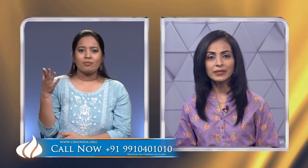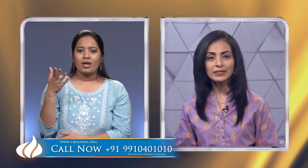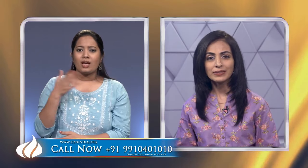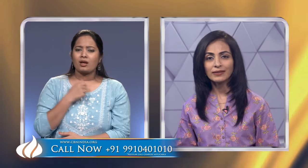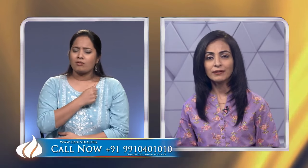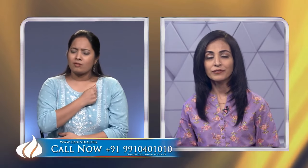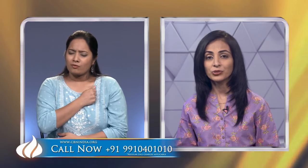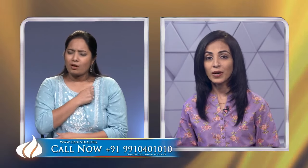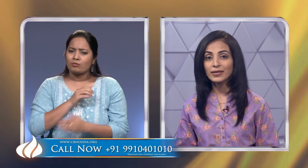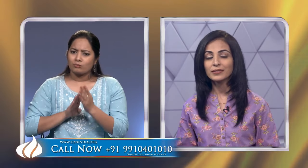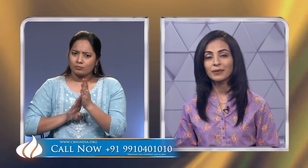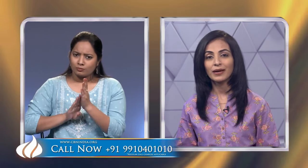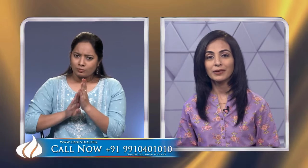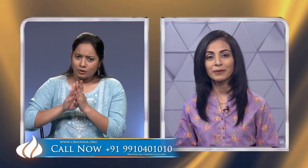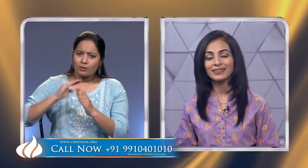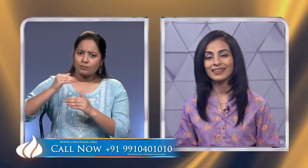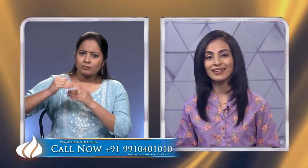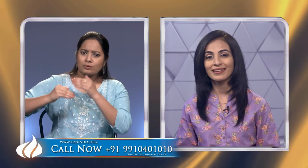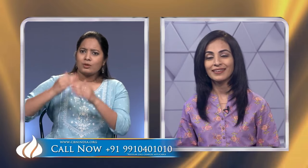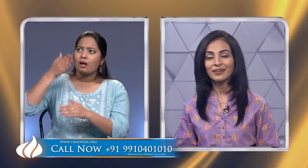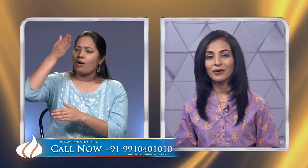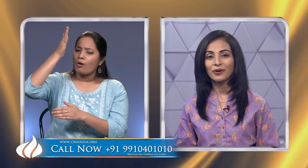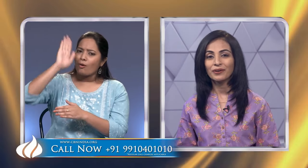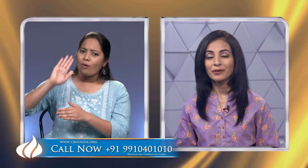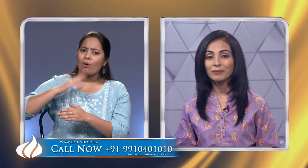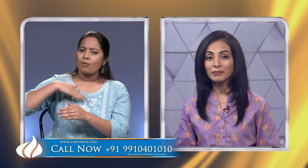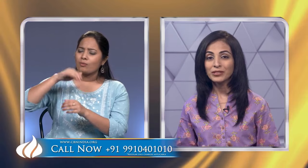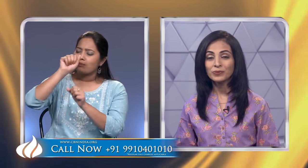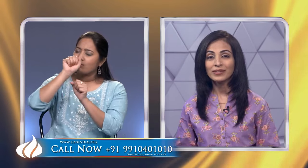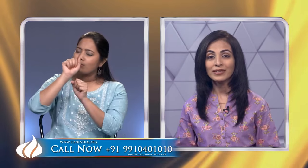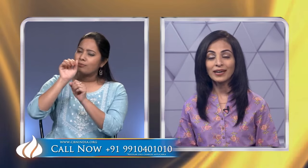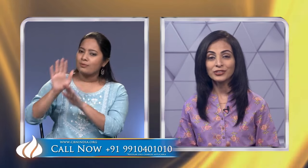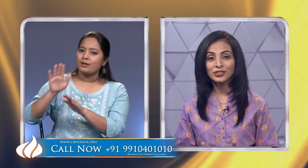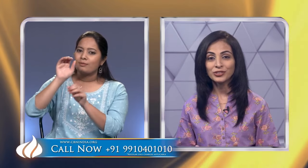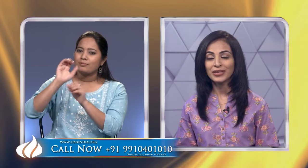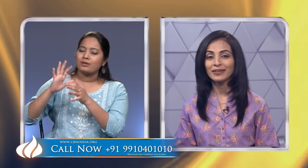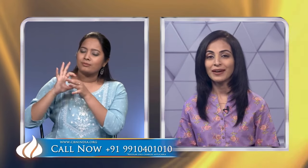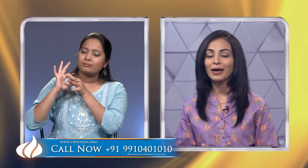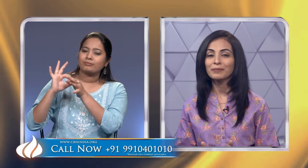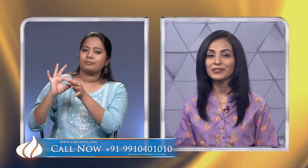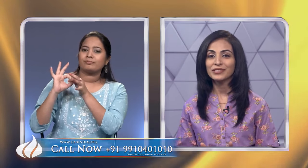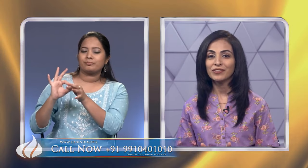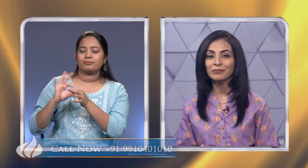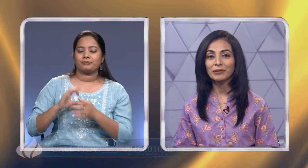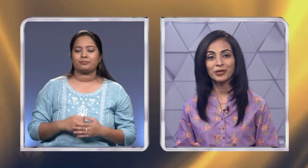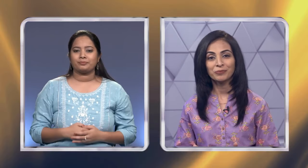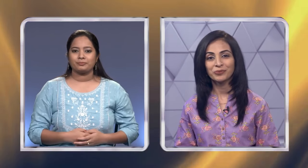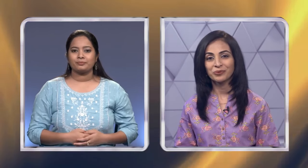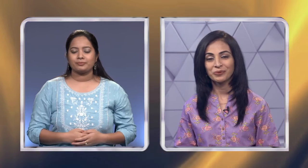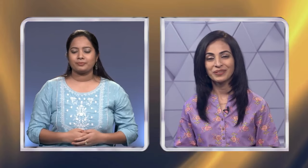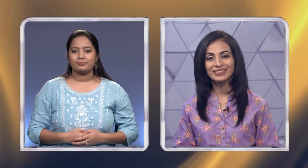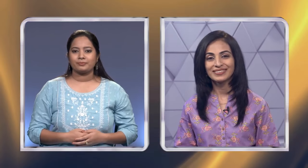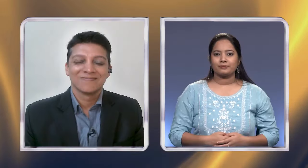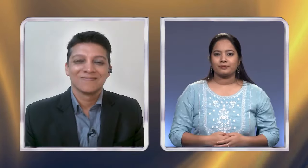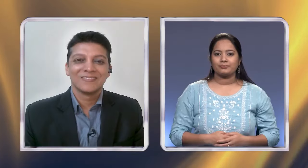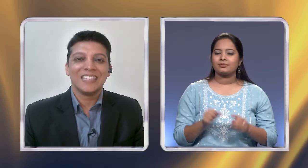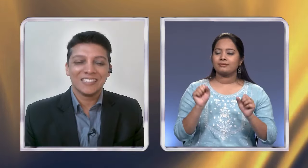कि आप इसी तरह विश्वास में आगे बढ़ते रहें और परमेश्वर की आशीषें आपके जीवन में भरपूर